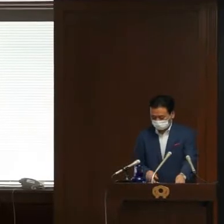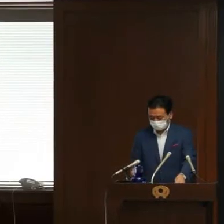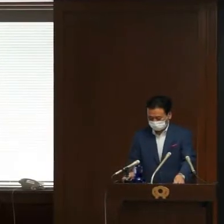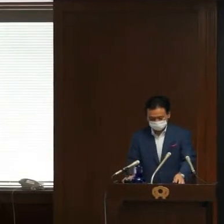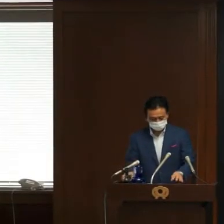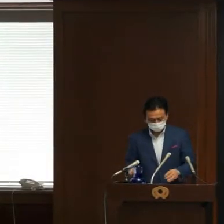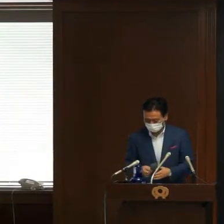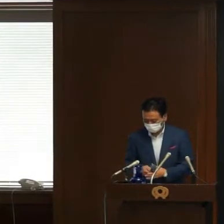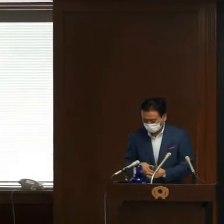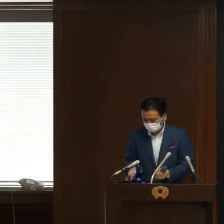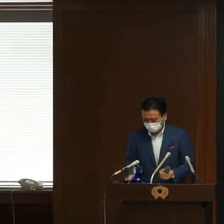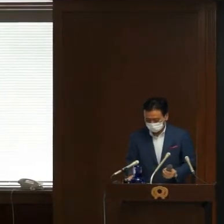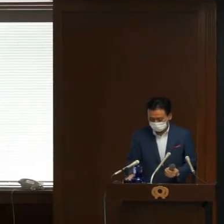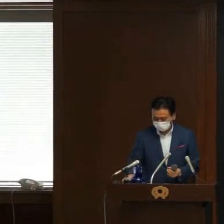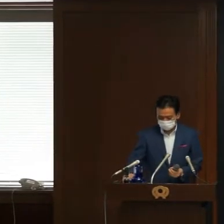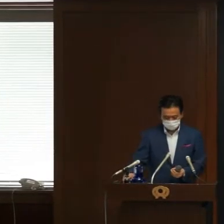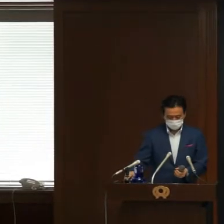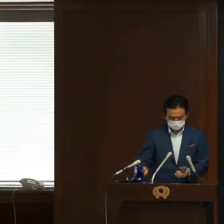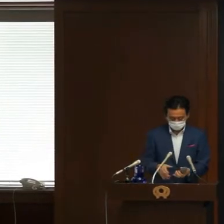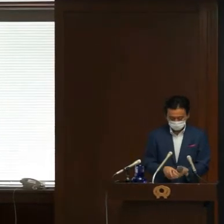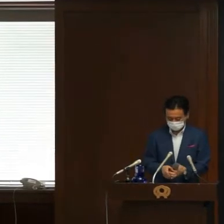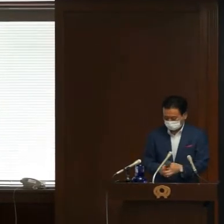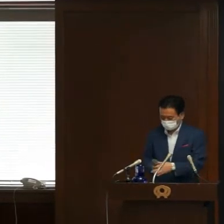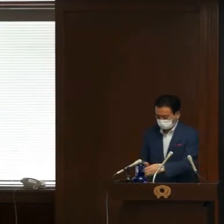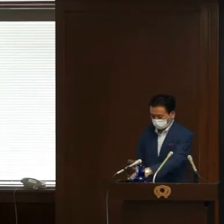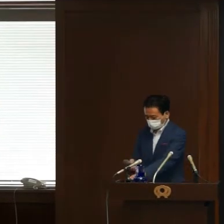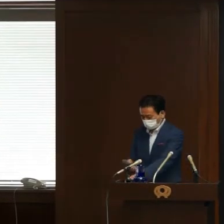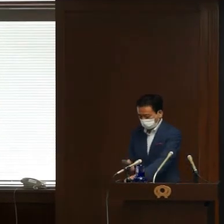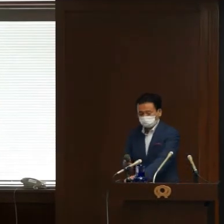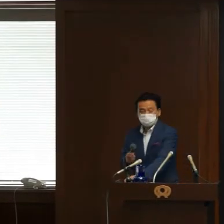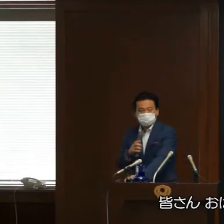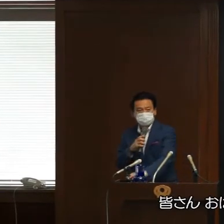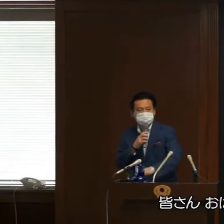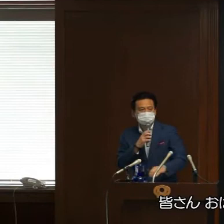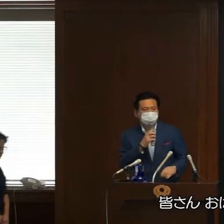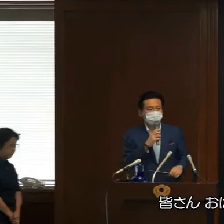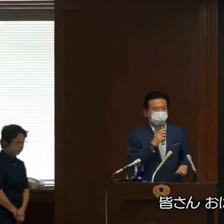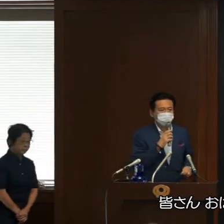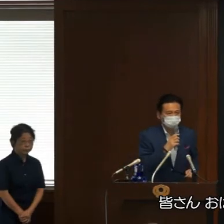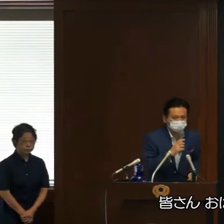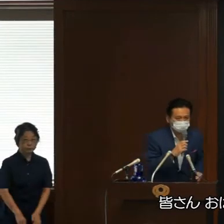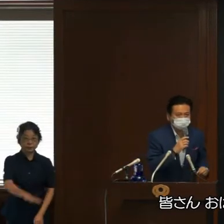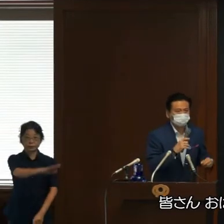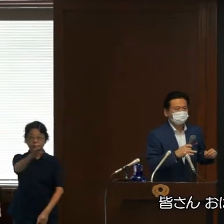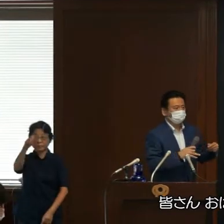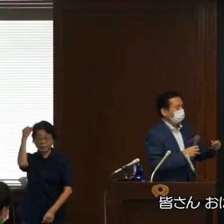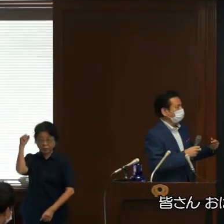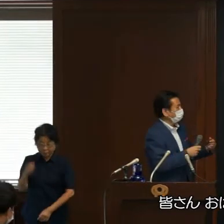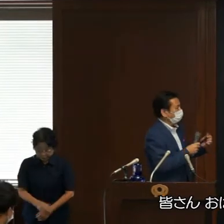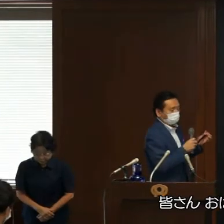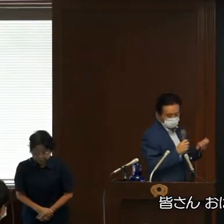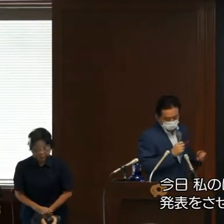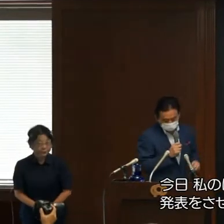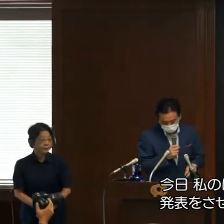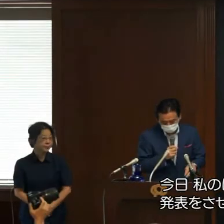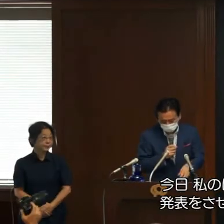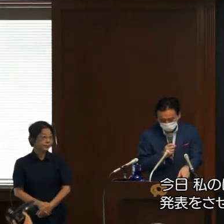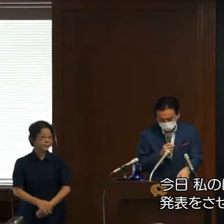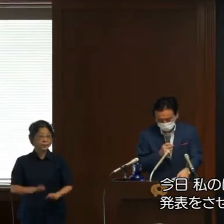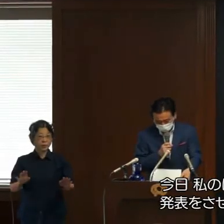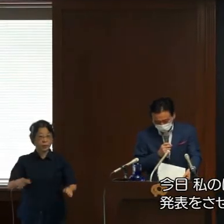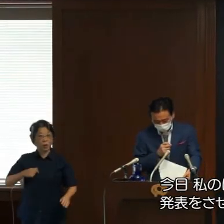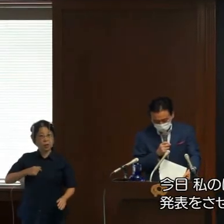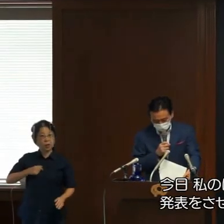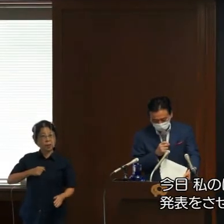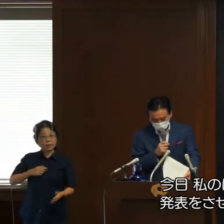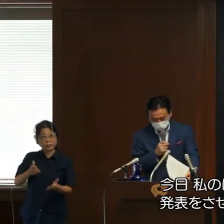はい、じゃあただいまから知事の記者会見を始めます。知事、よろしくお願いします。 皆さん、おはようございます。今日私の方